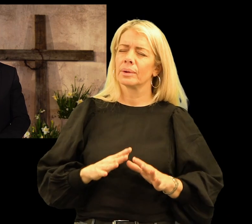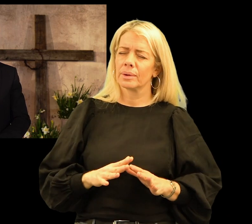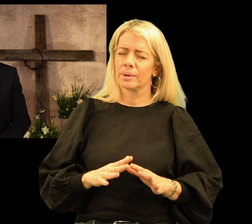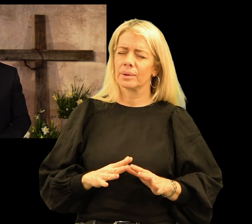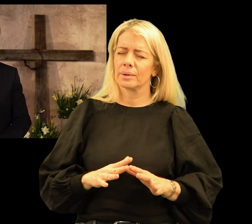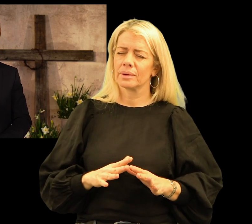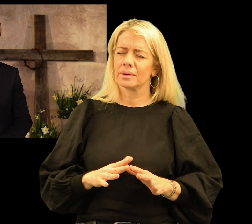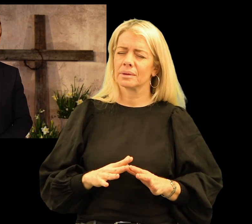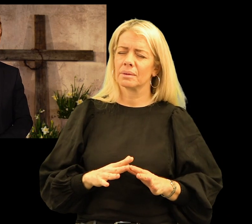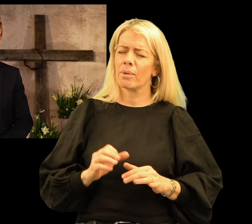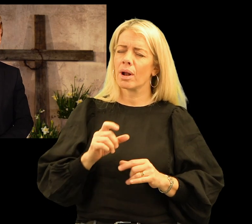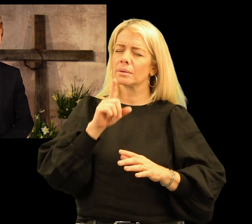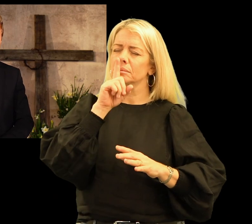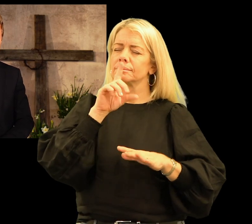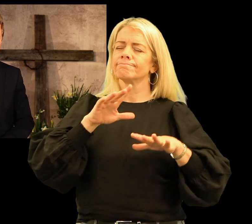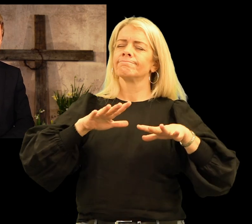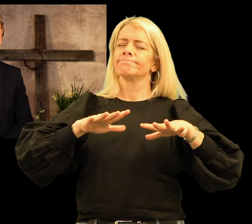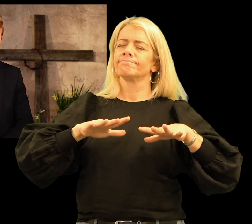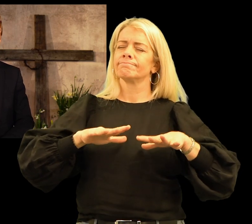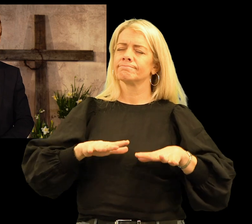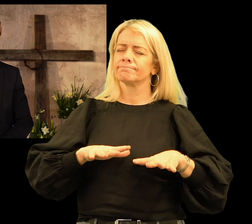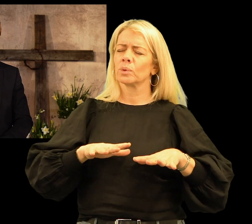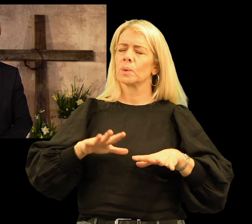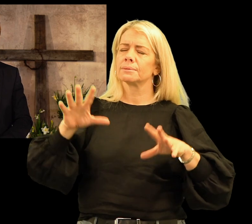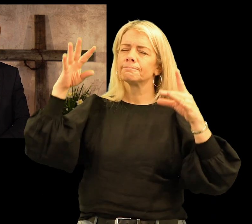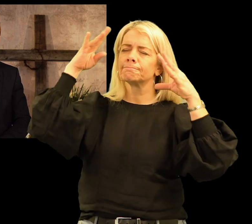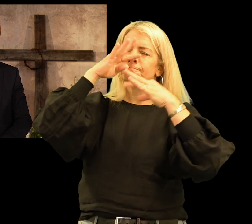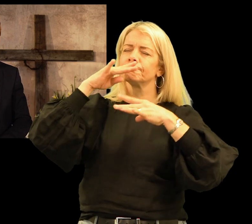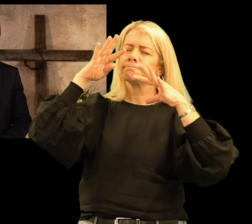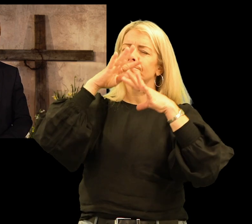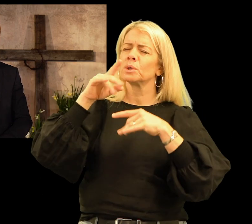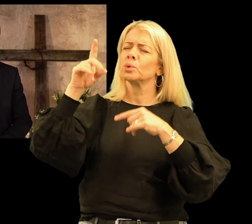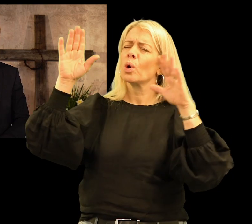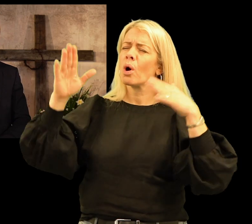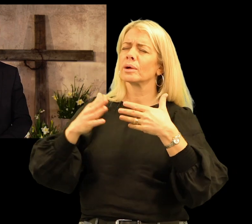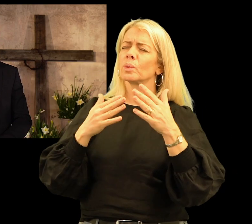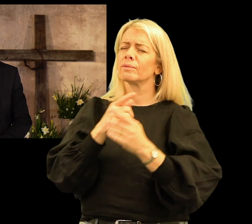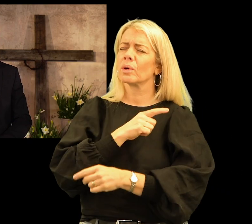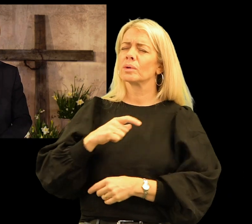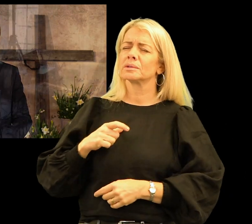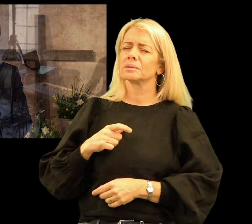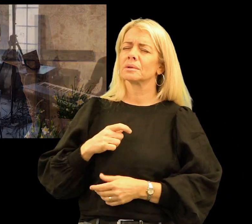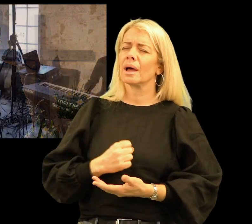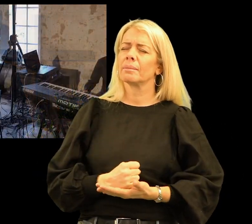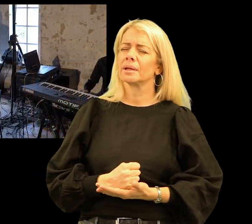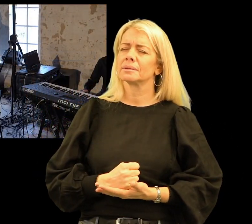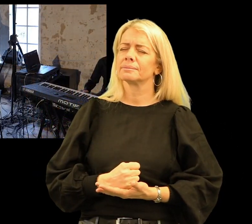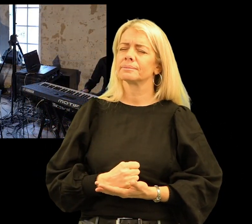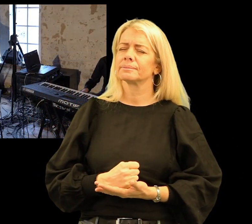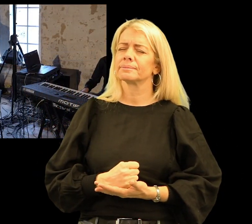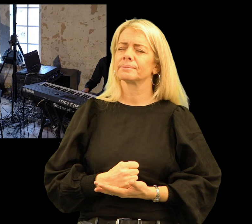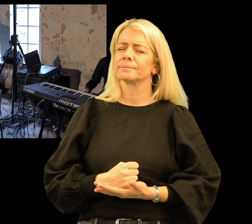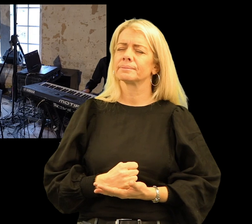och landa för några ögonblick i vad du har gjort för vår skull. Amen.